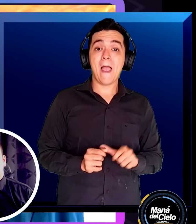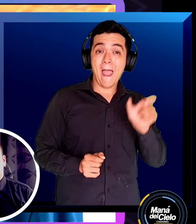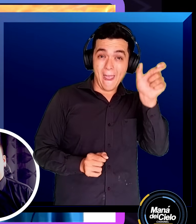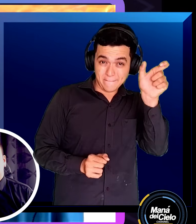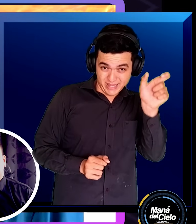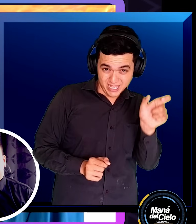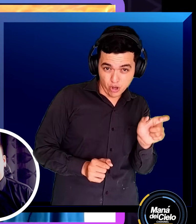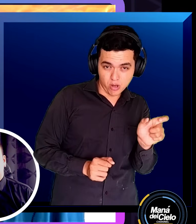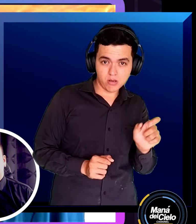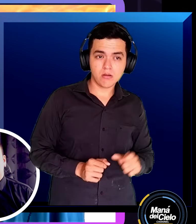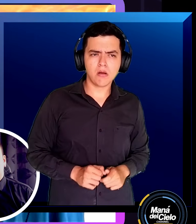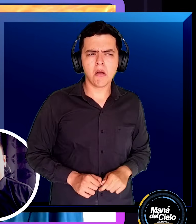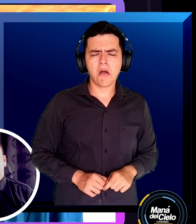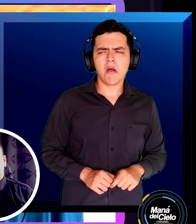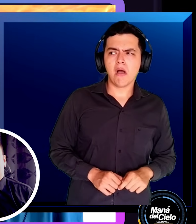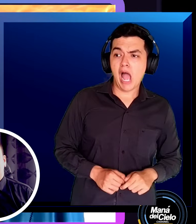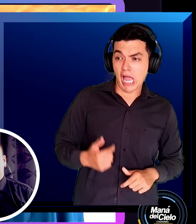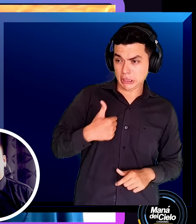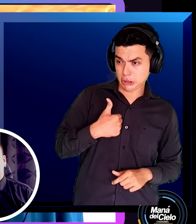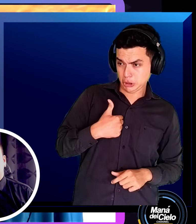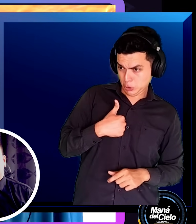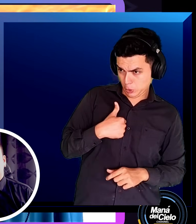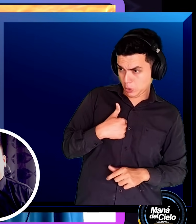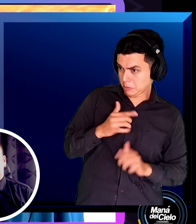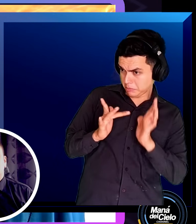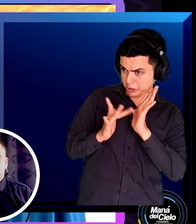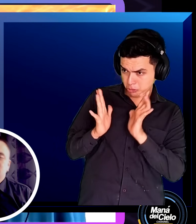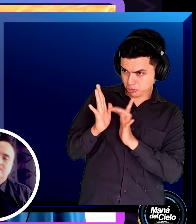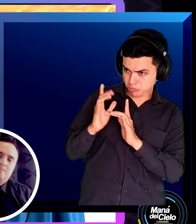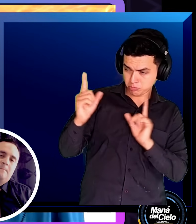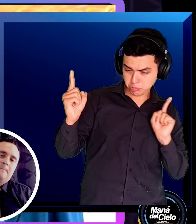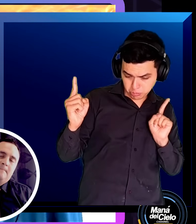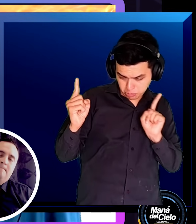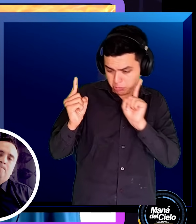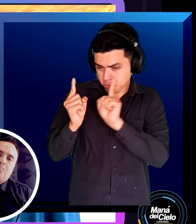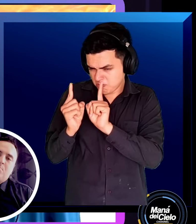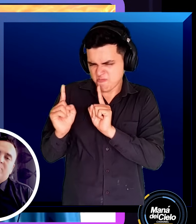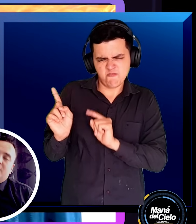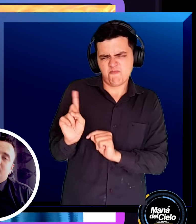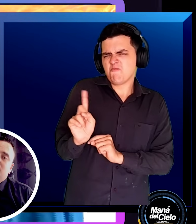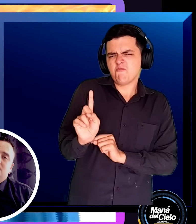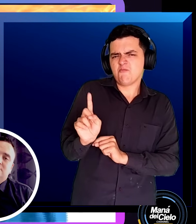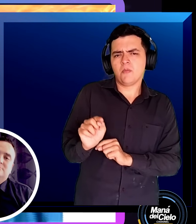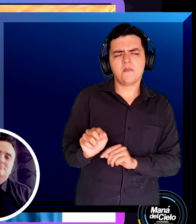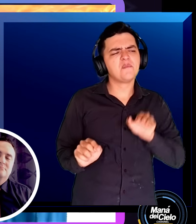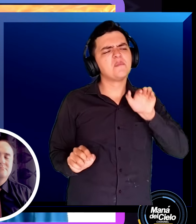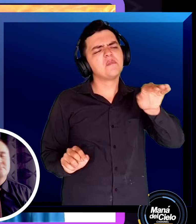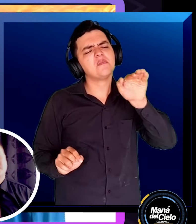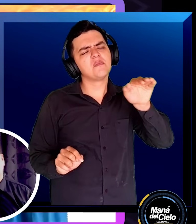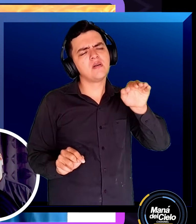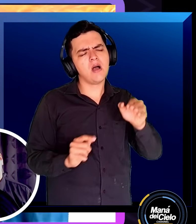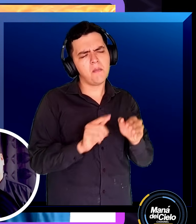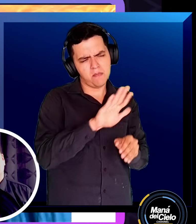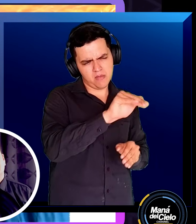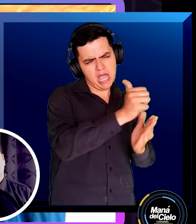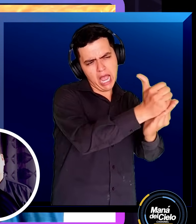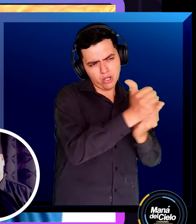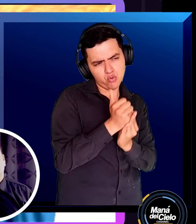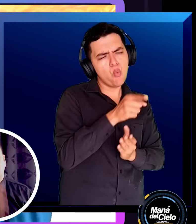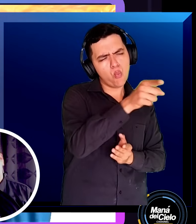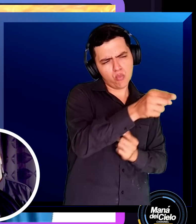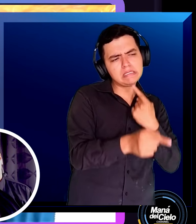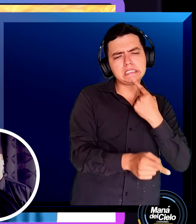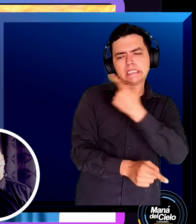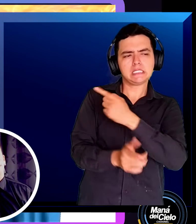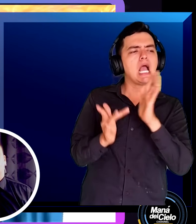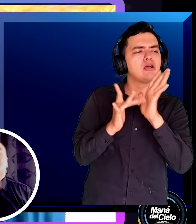sirofenicia, a pesar de que era griega, ella había podido decir: yo sé que yo no tengo derecho al pan. Hey, yo me